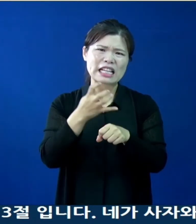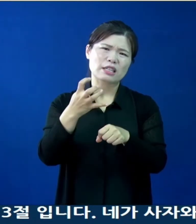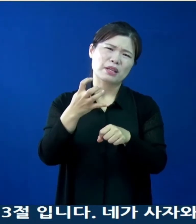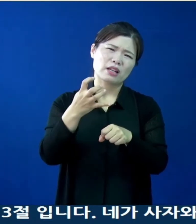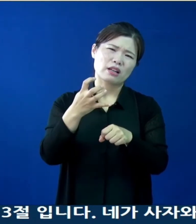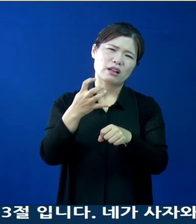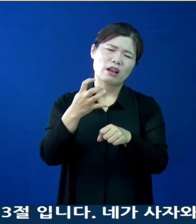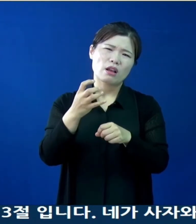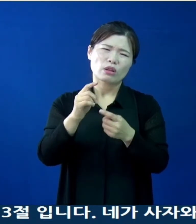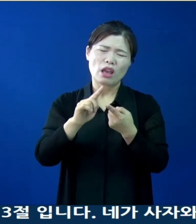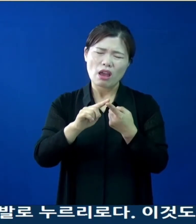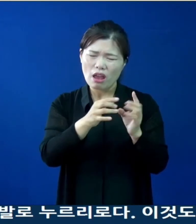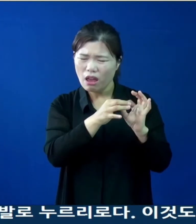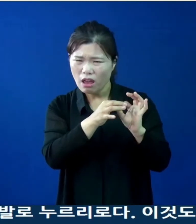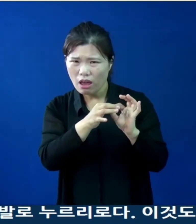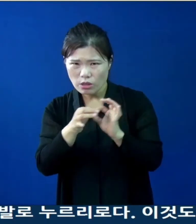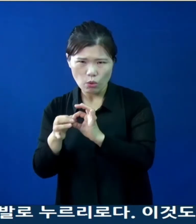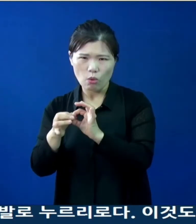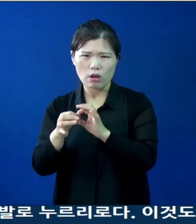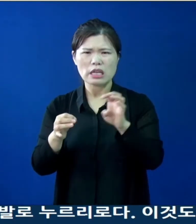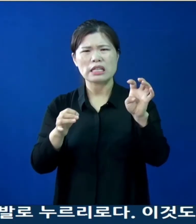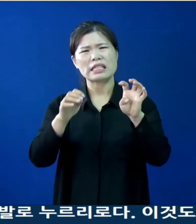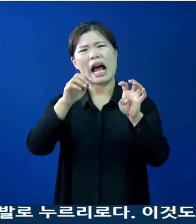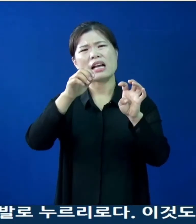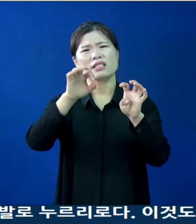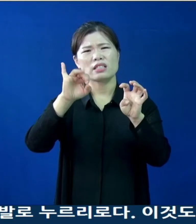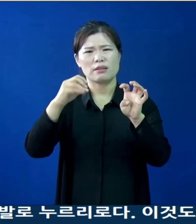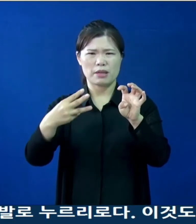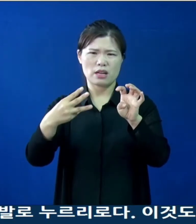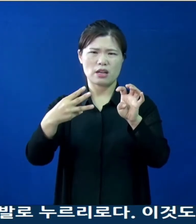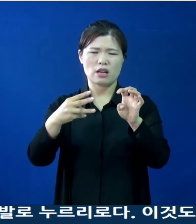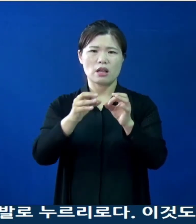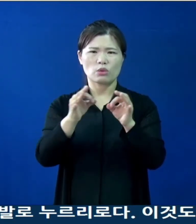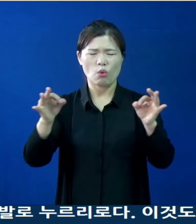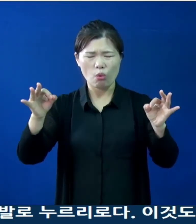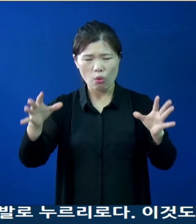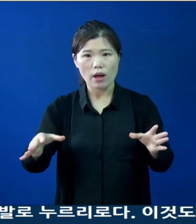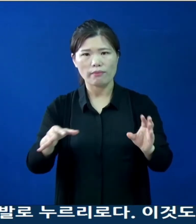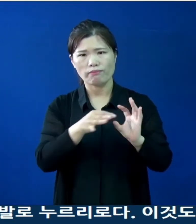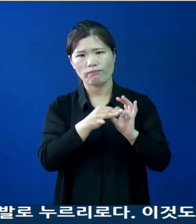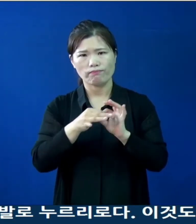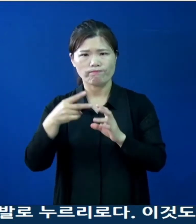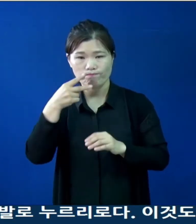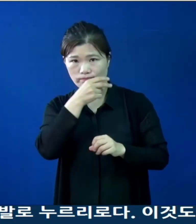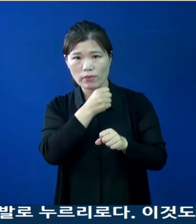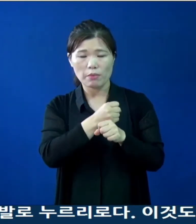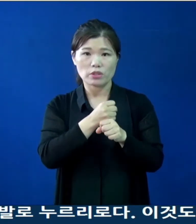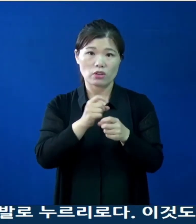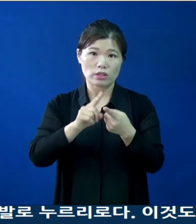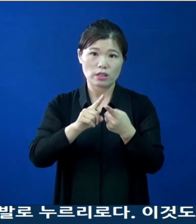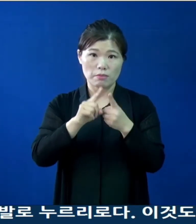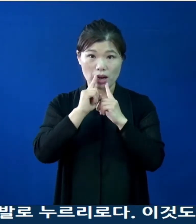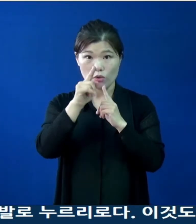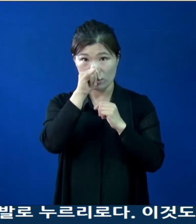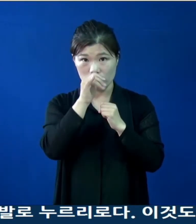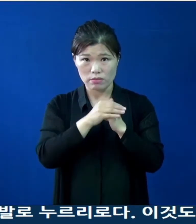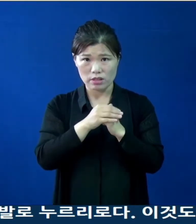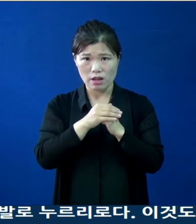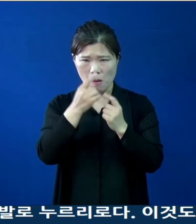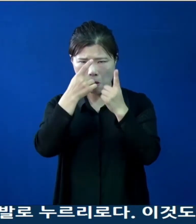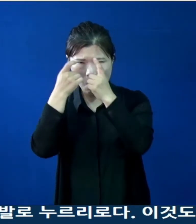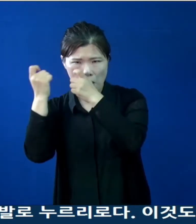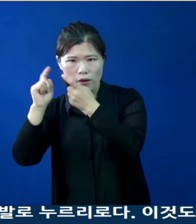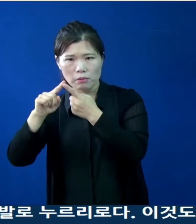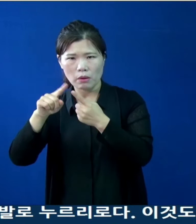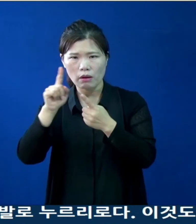시험하던 시험 중에 세 번째 시험에 해당하는 거죠. 누가복음에 의하면 성전 꼭대기에 예수님을 올려놓고